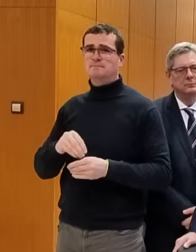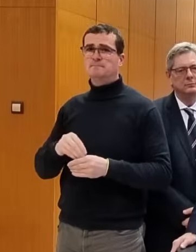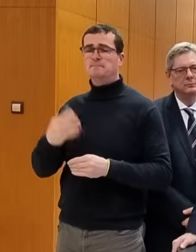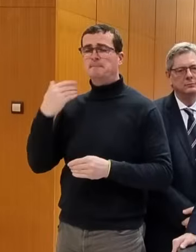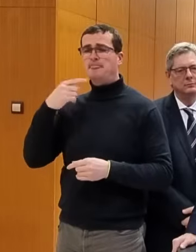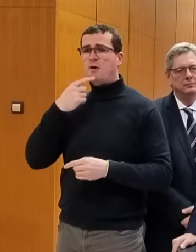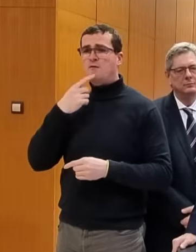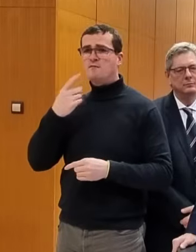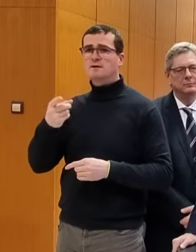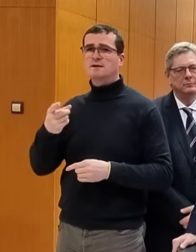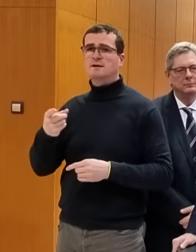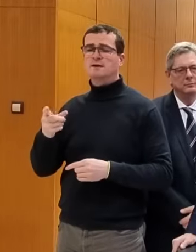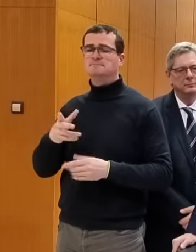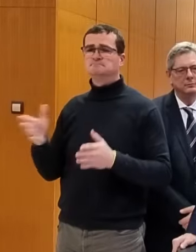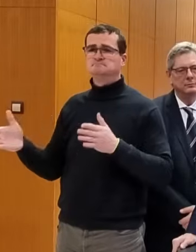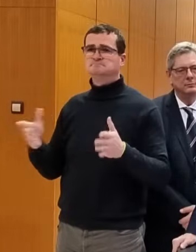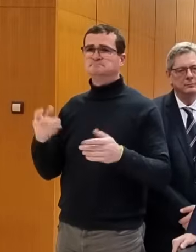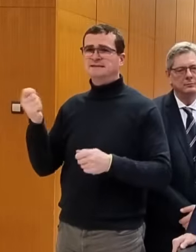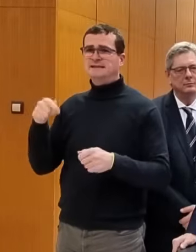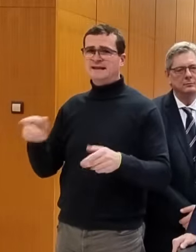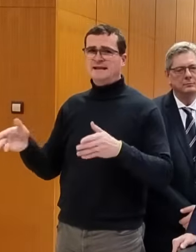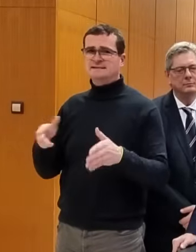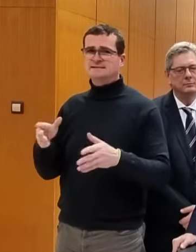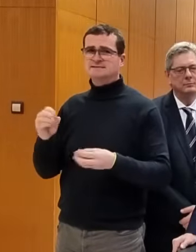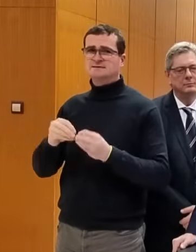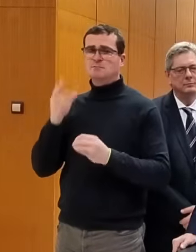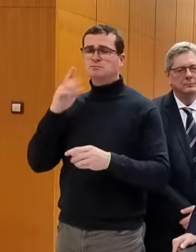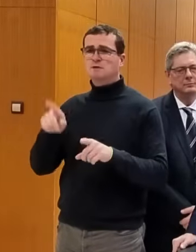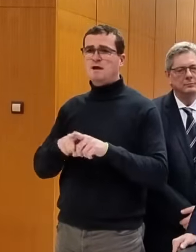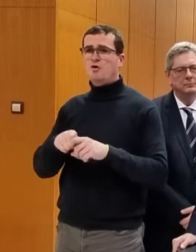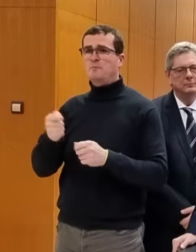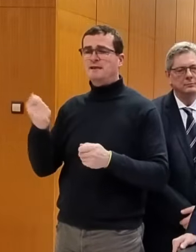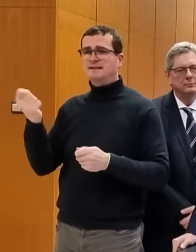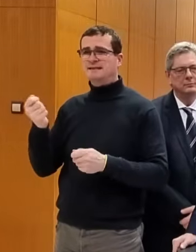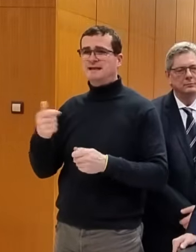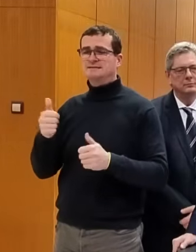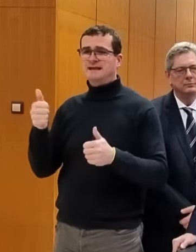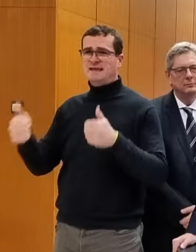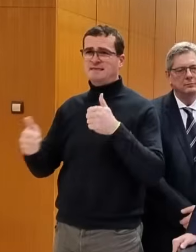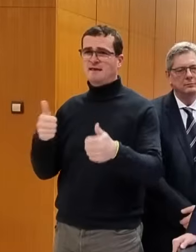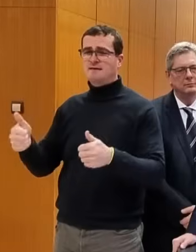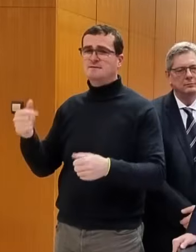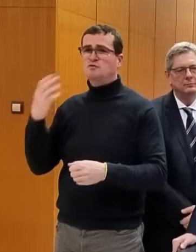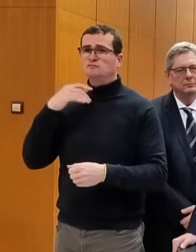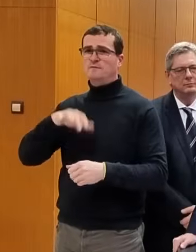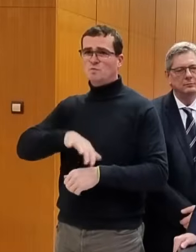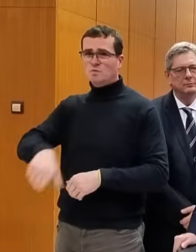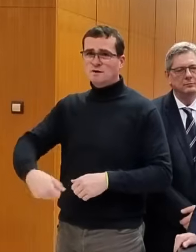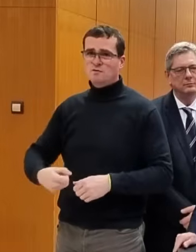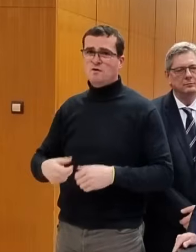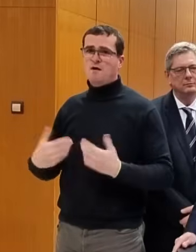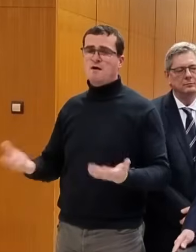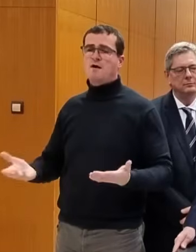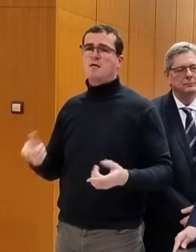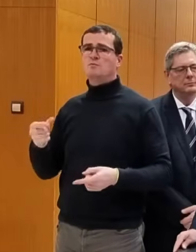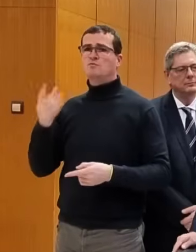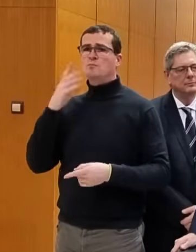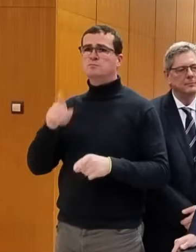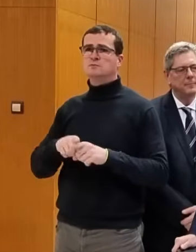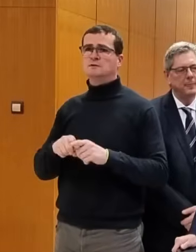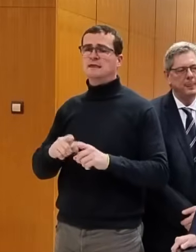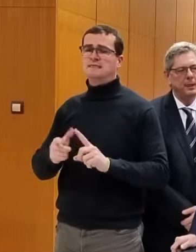Ktorý sa rozprávali na tie proporcionality toho trestu, že to bude ako keby, že bude jednak jeden toho, čo ten človek ukradol, alebo tam bude